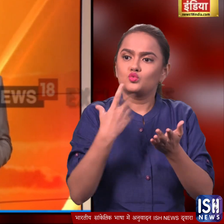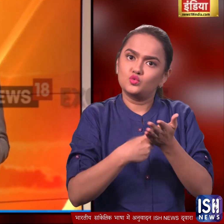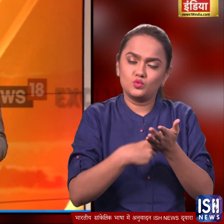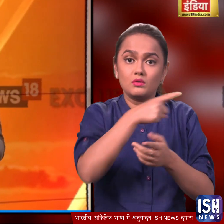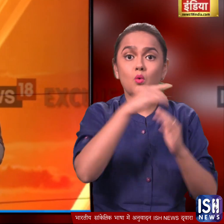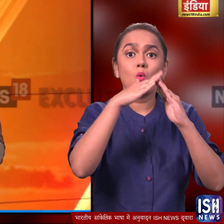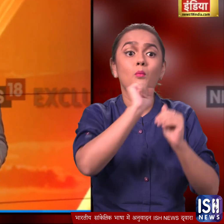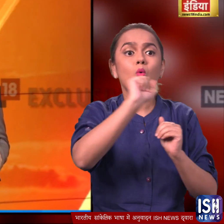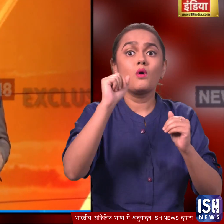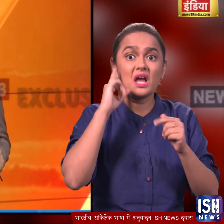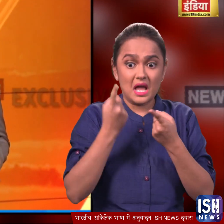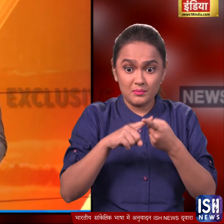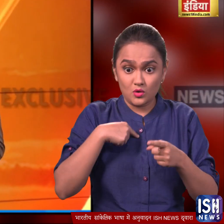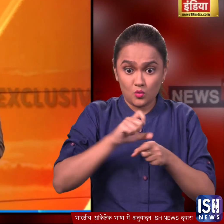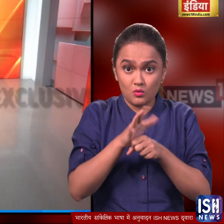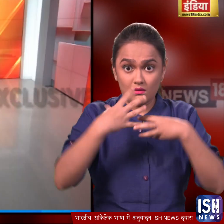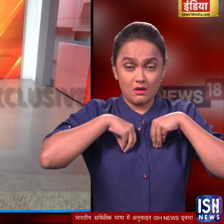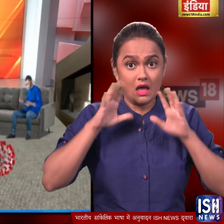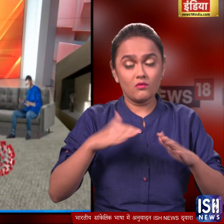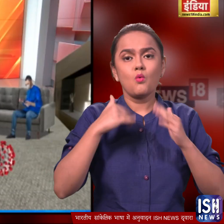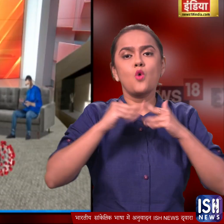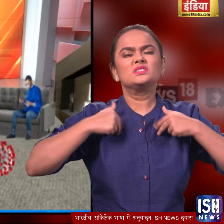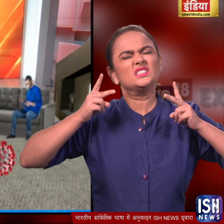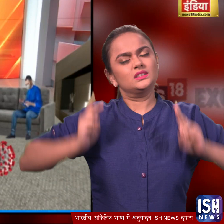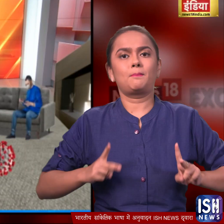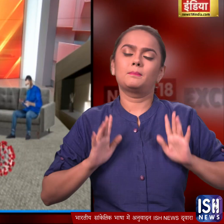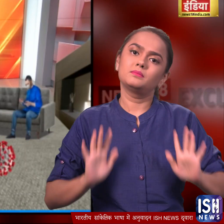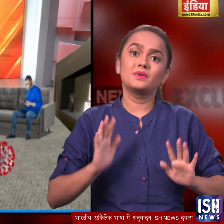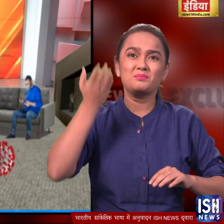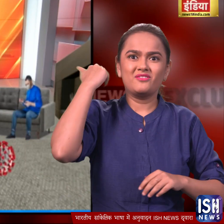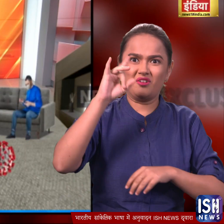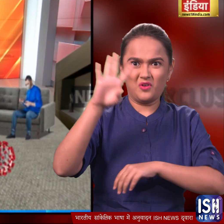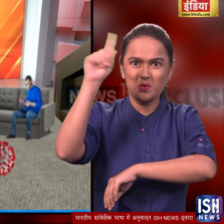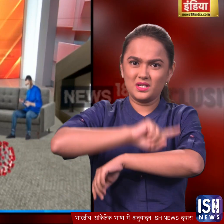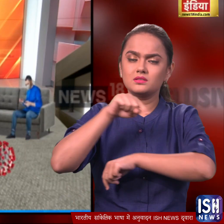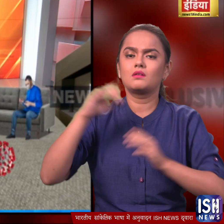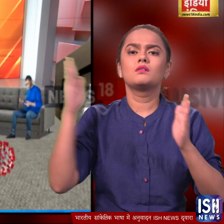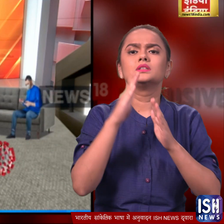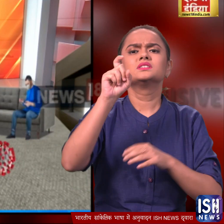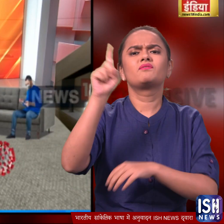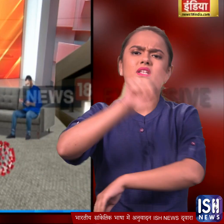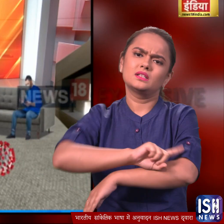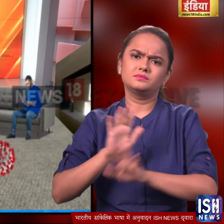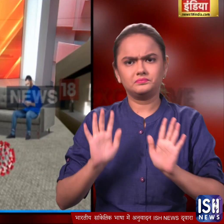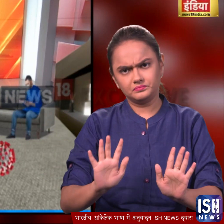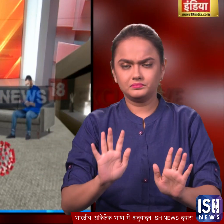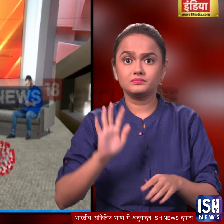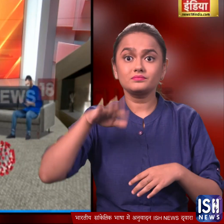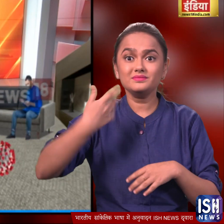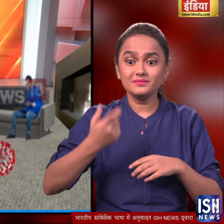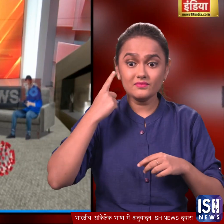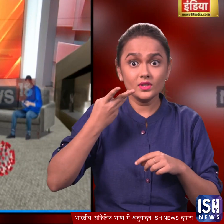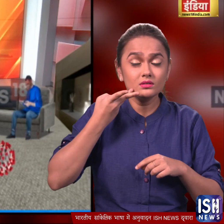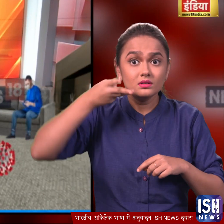के लिए नए दिशा निर्देश जारी कर दिए, जिनके तहत कोरोना मरीजों के लिए होम आइसोलेशन का समय 14 दिन से घटाकर 7 दिन कर दिया गया।